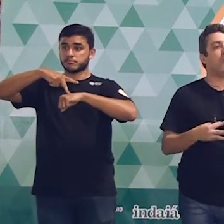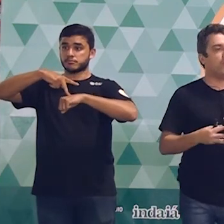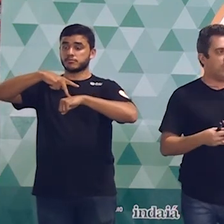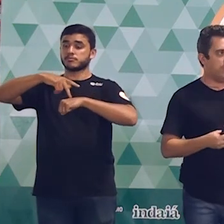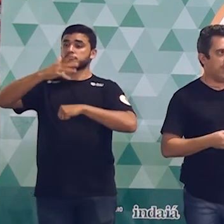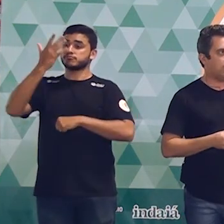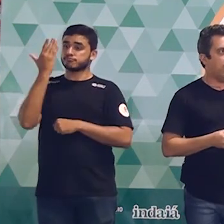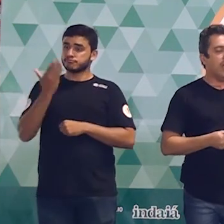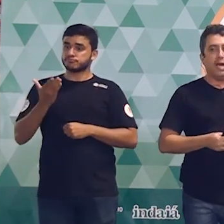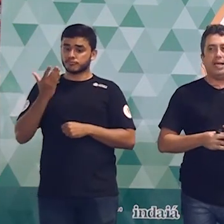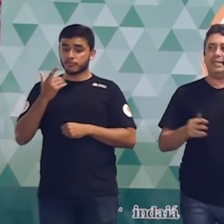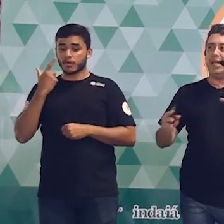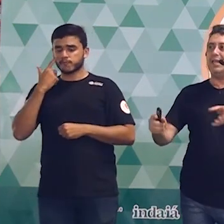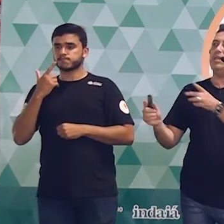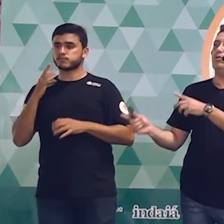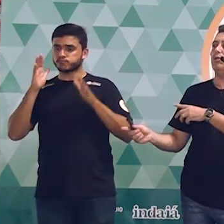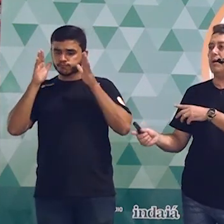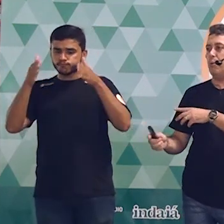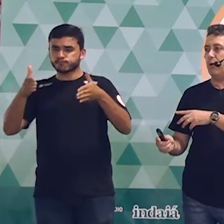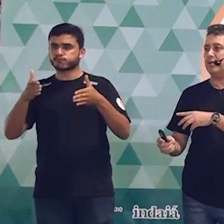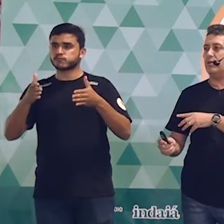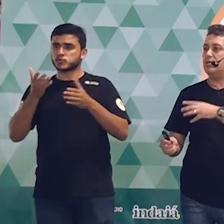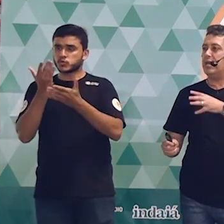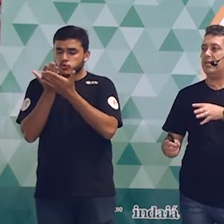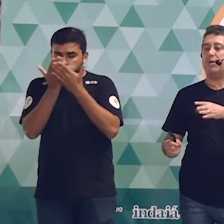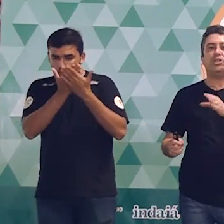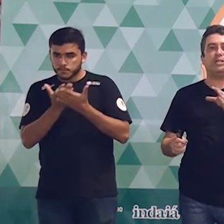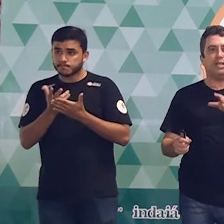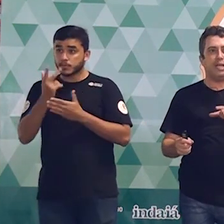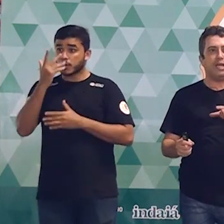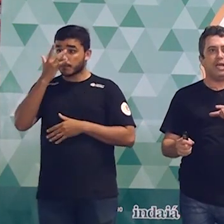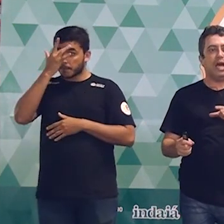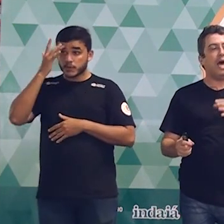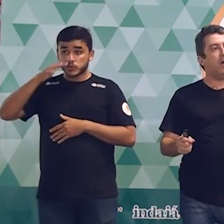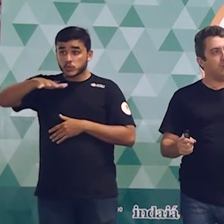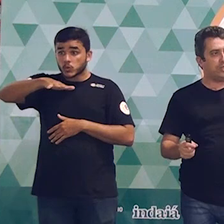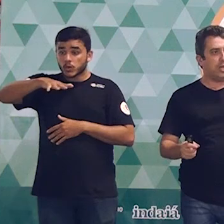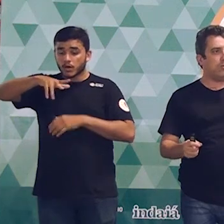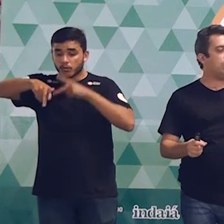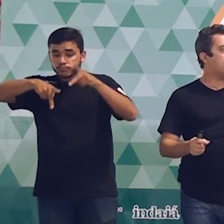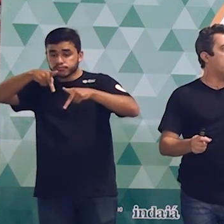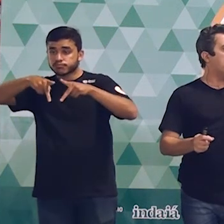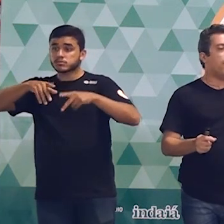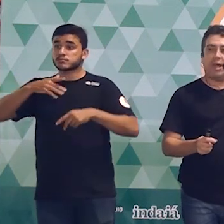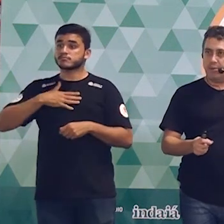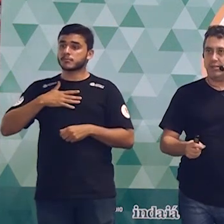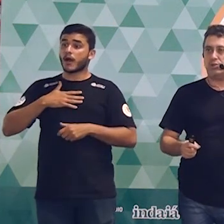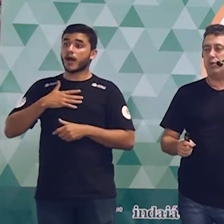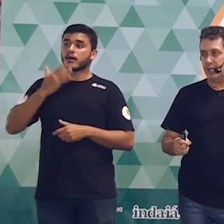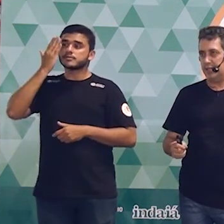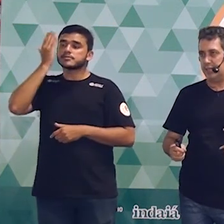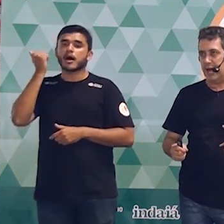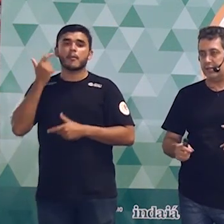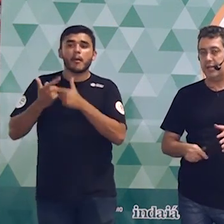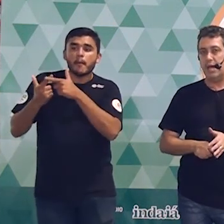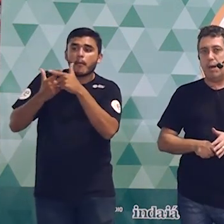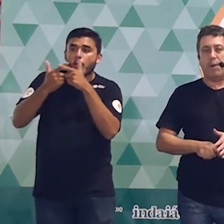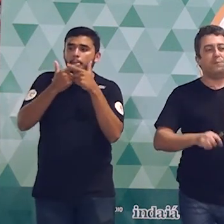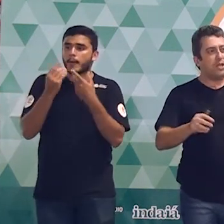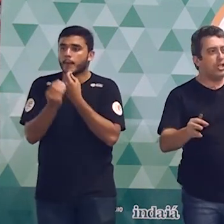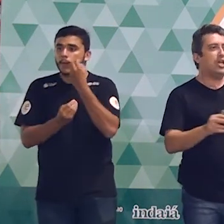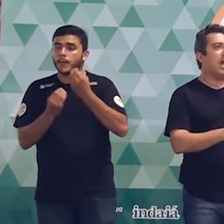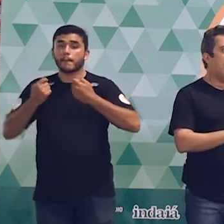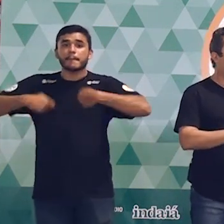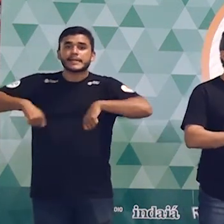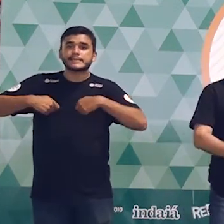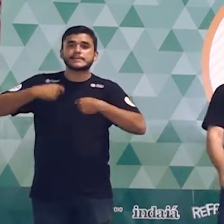tenha um comprometimento, entender e estudar a população é diretamente entender os seus problemas, as suas necessidades.